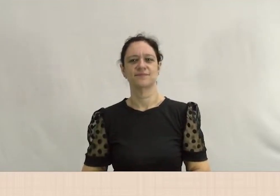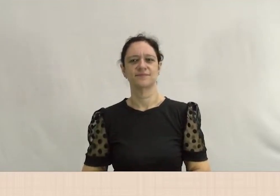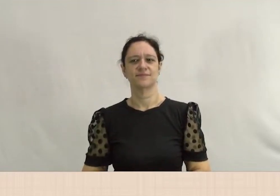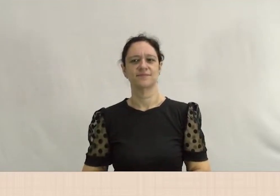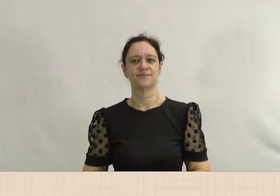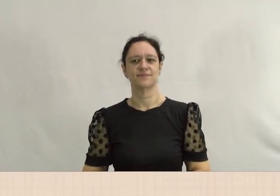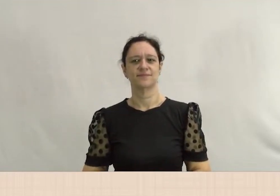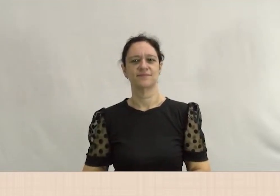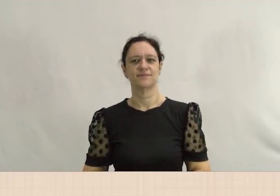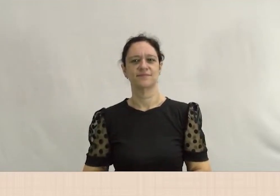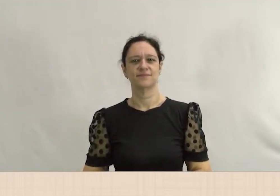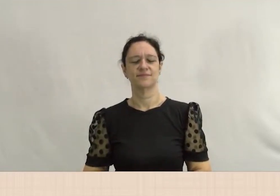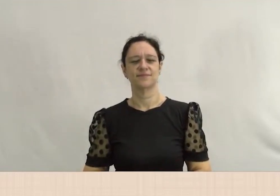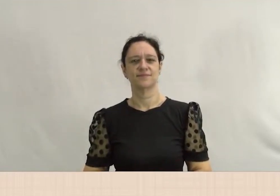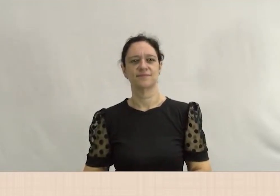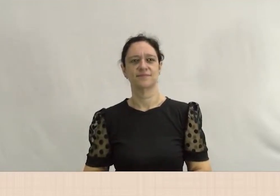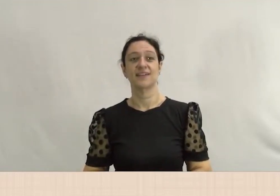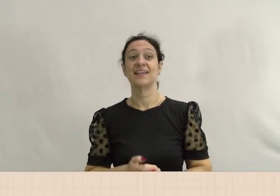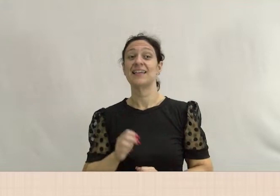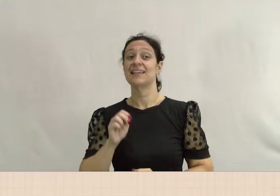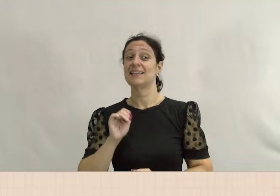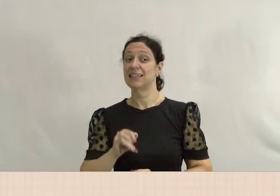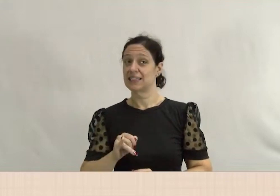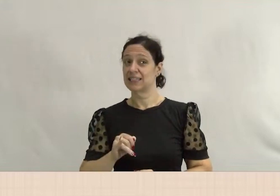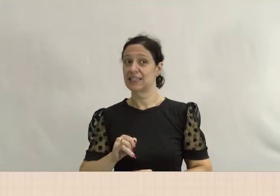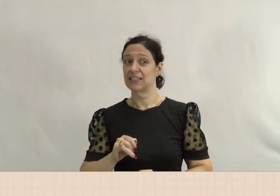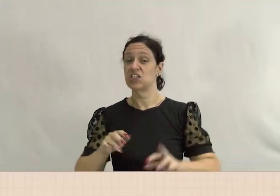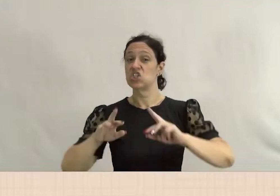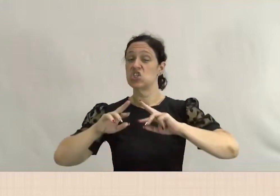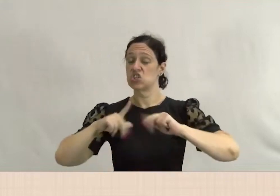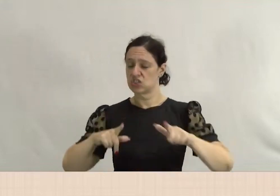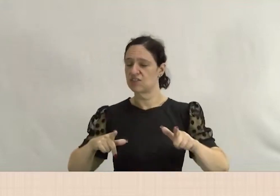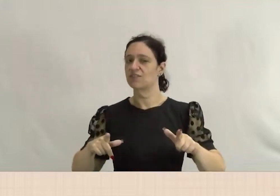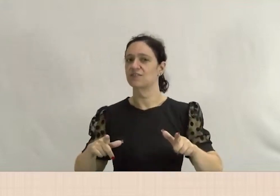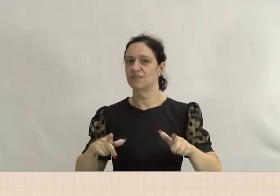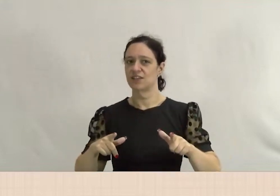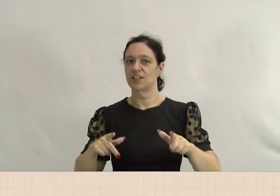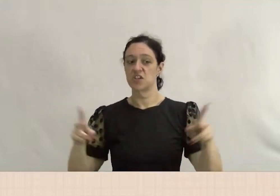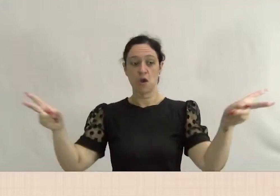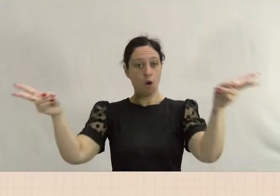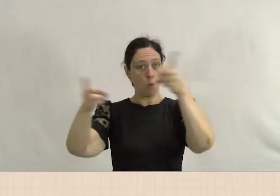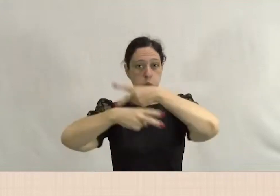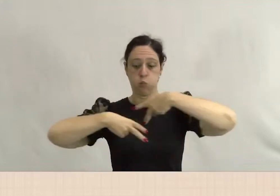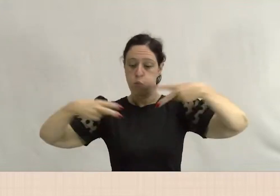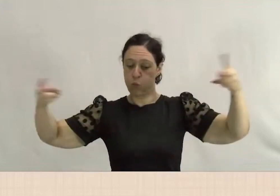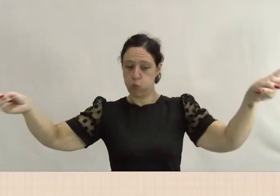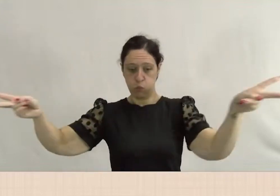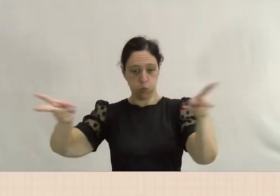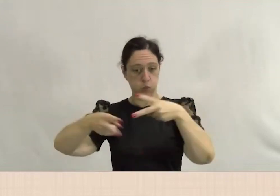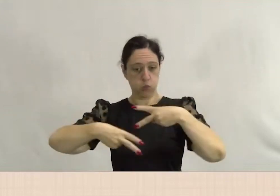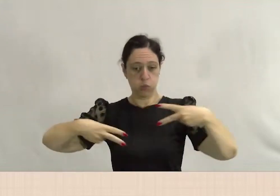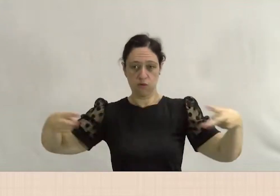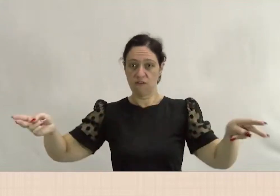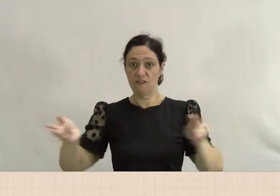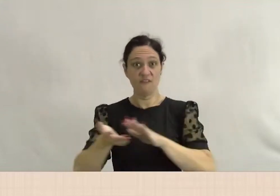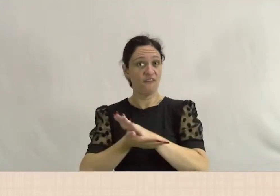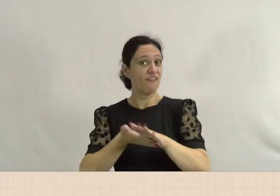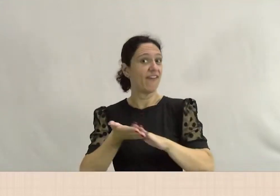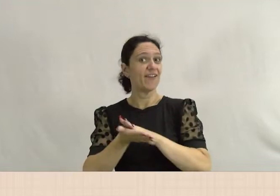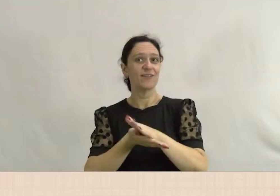Se não fosse por isso, nós não teríamos vento, nós não